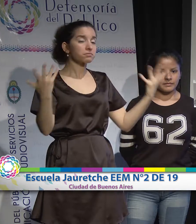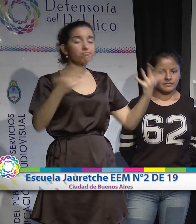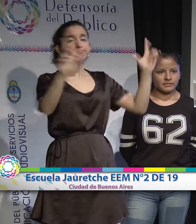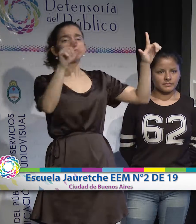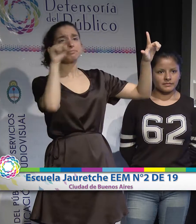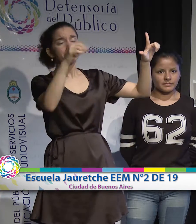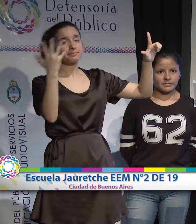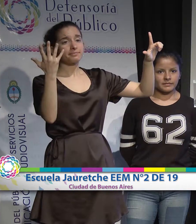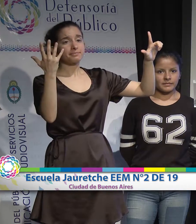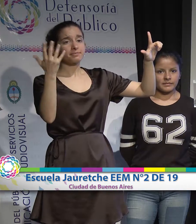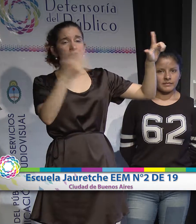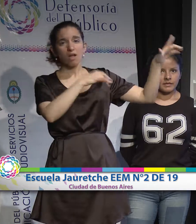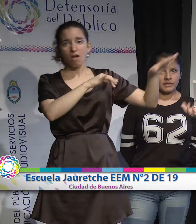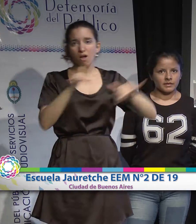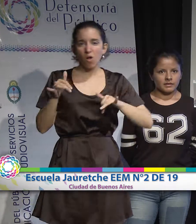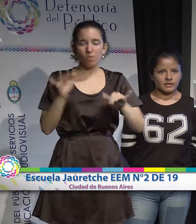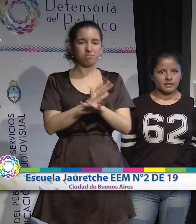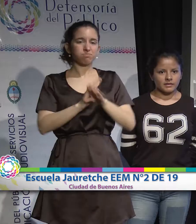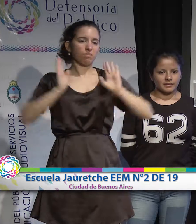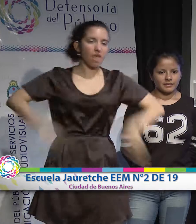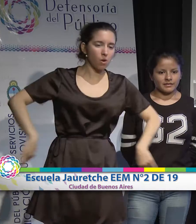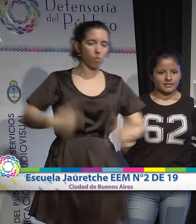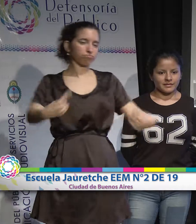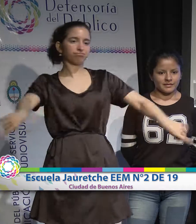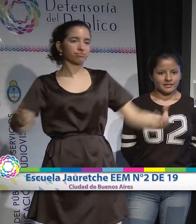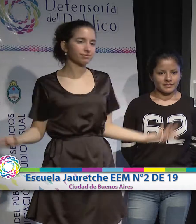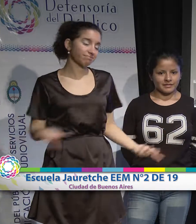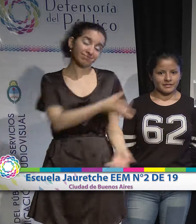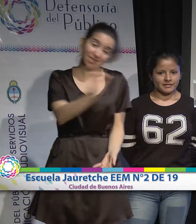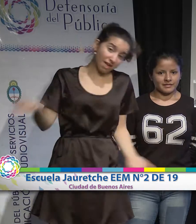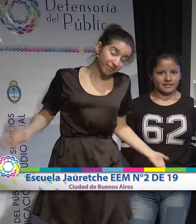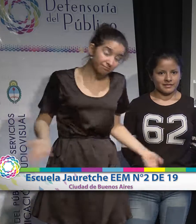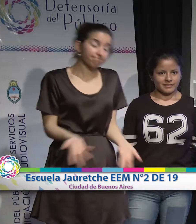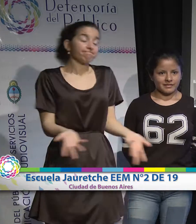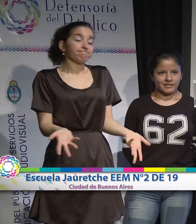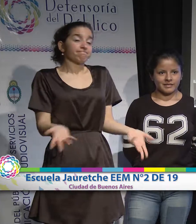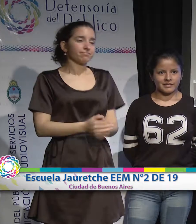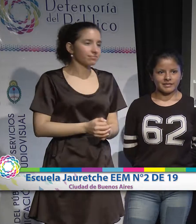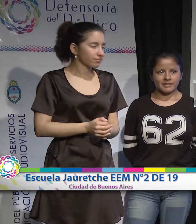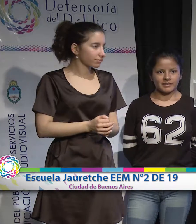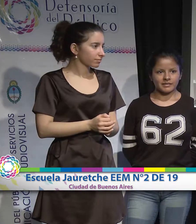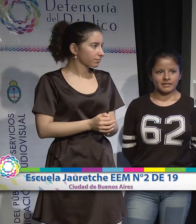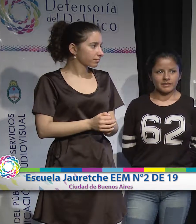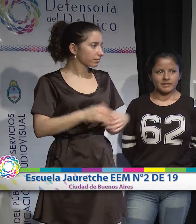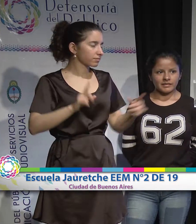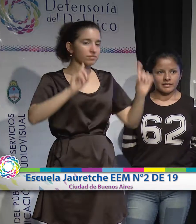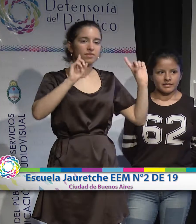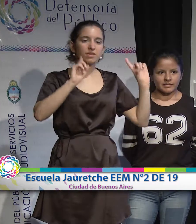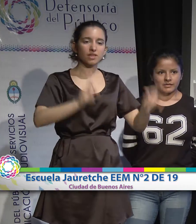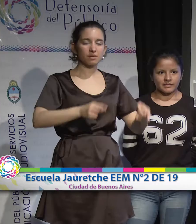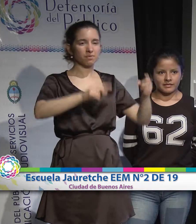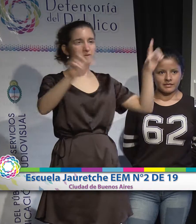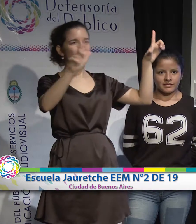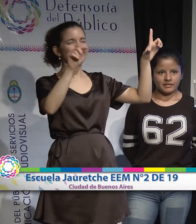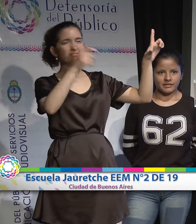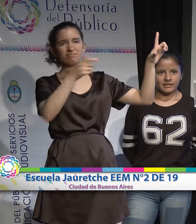programas que solamente los jóvenes que muestran las tetas, ya saben. Y no, y otro que también hay de citas, pero...